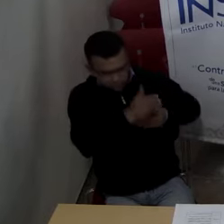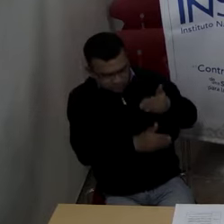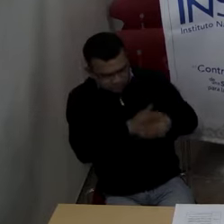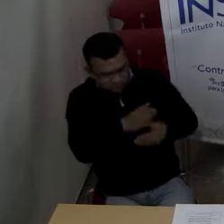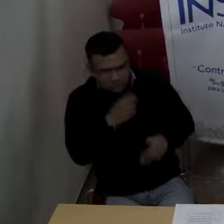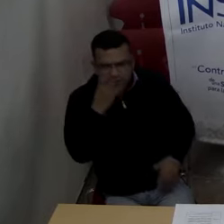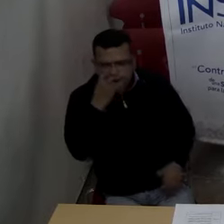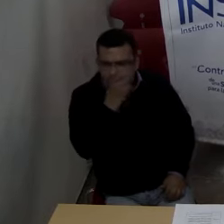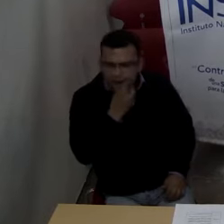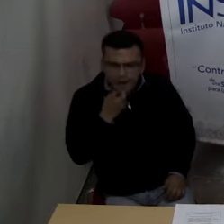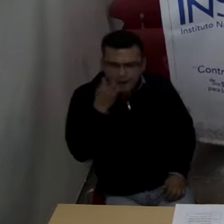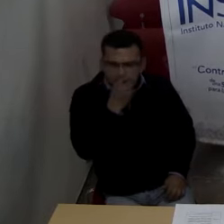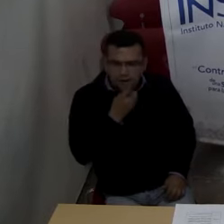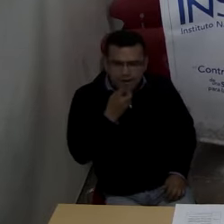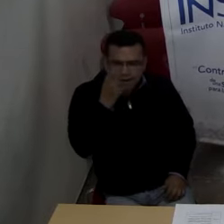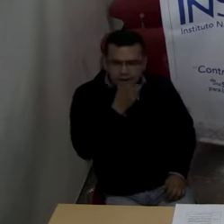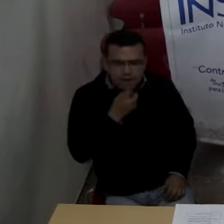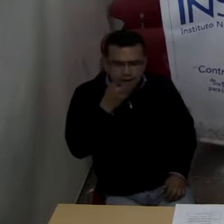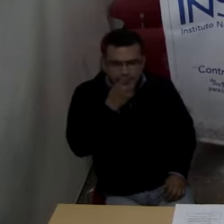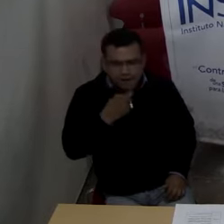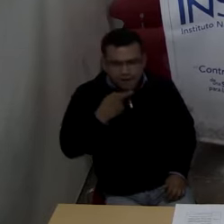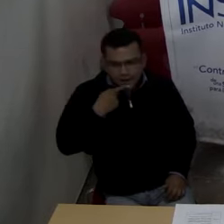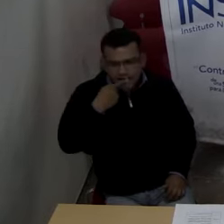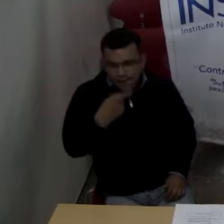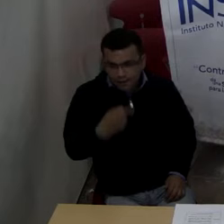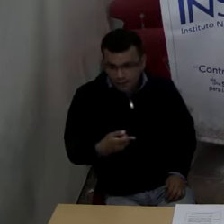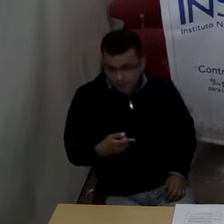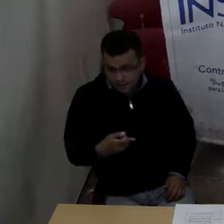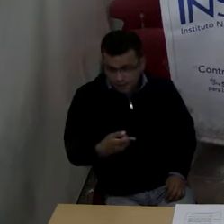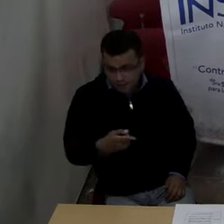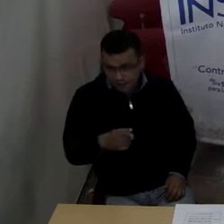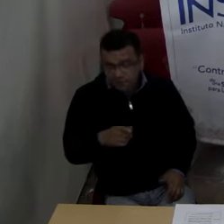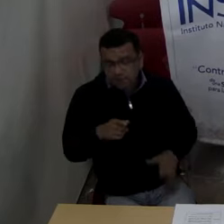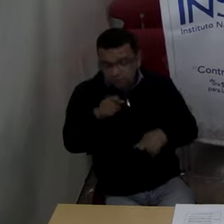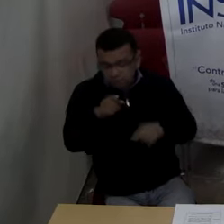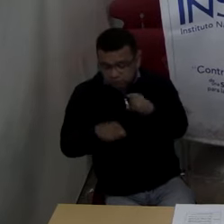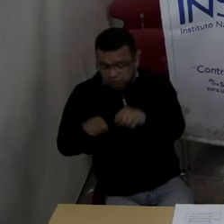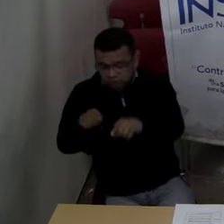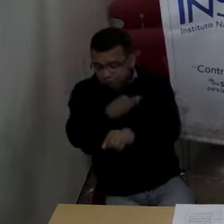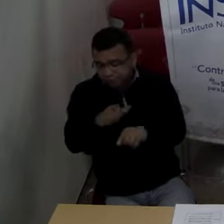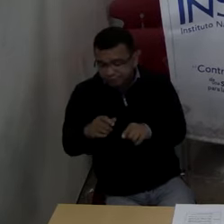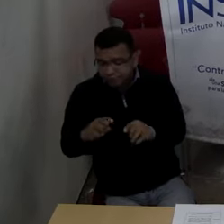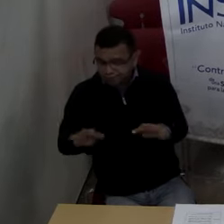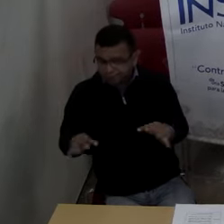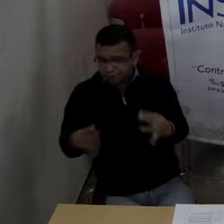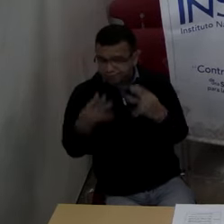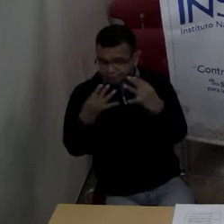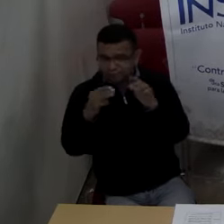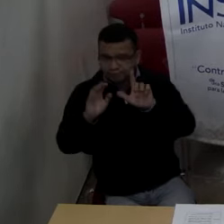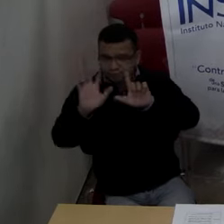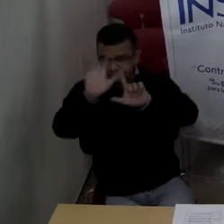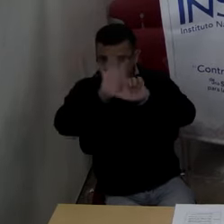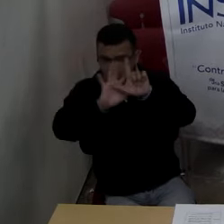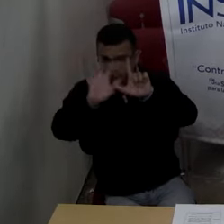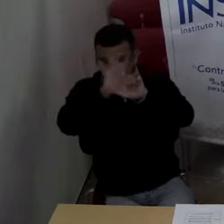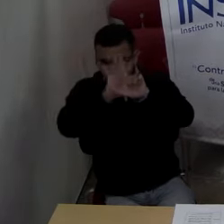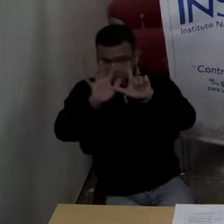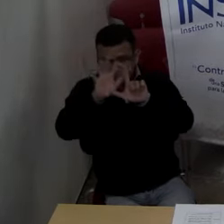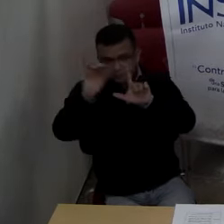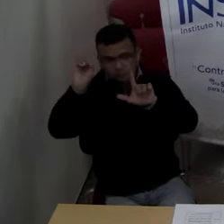Nuestros escuchas y participantes en estas estrategias de videoconferencia y de